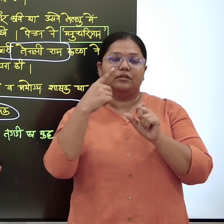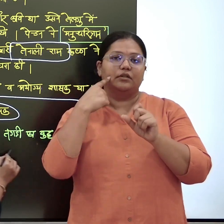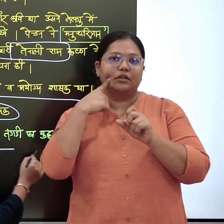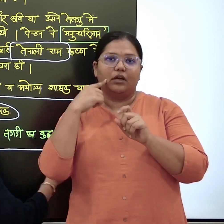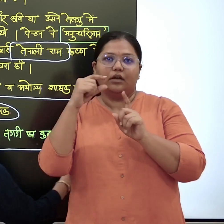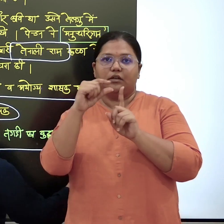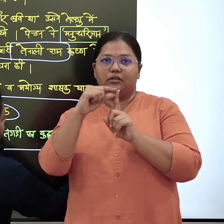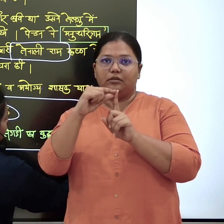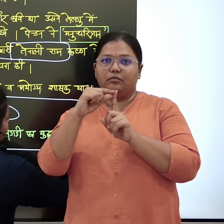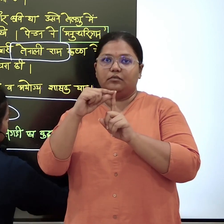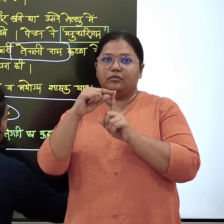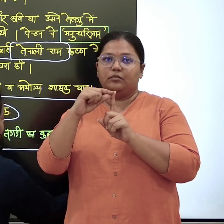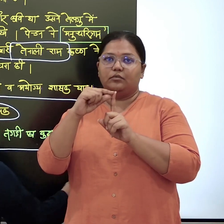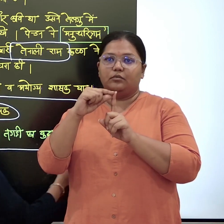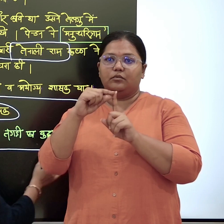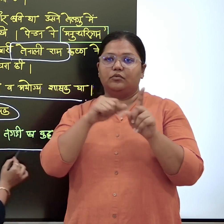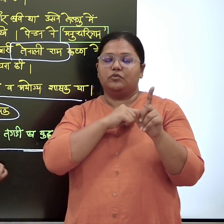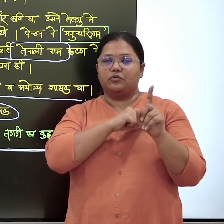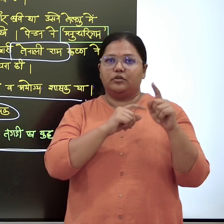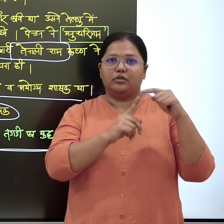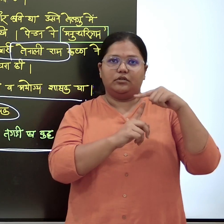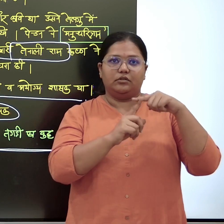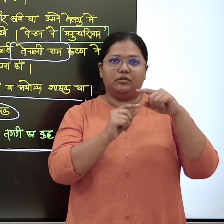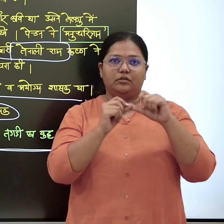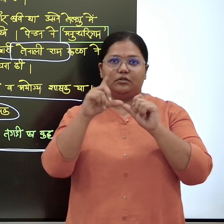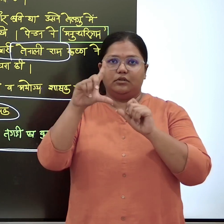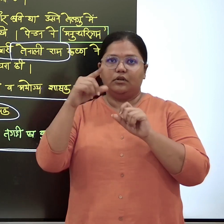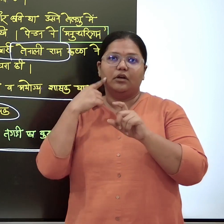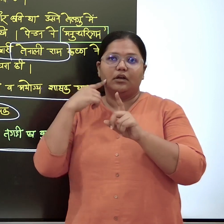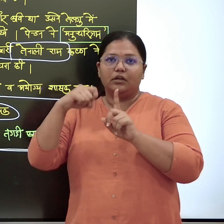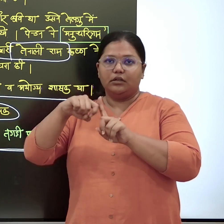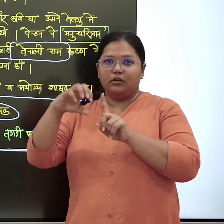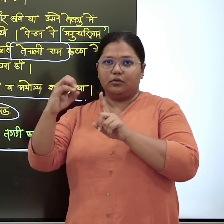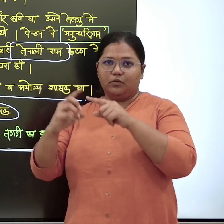रखना, तालीकोटा का युद्ध, कौमा,